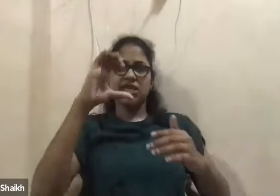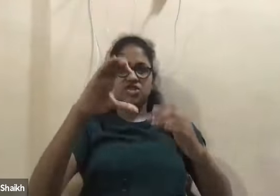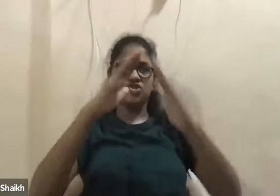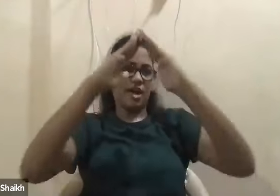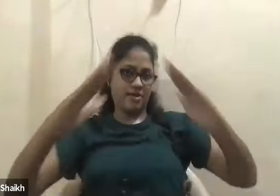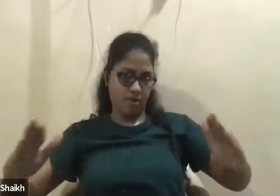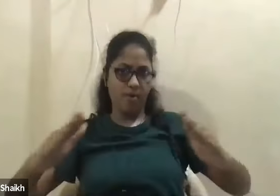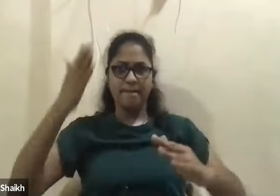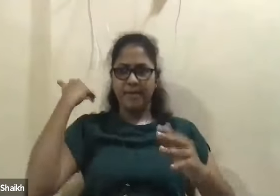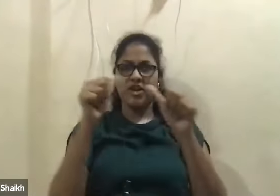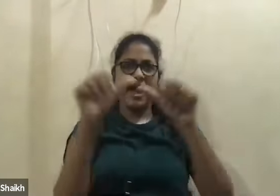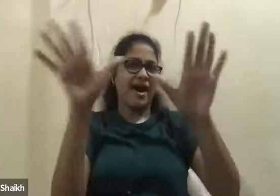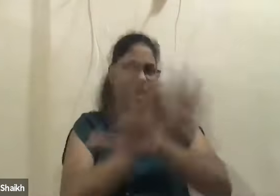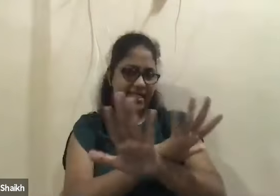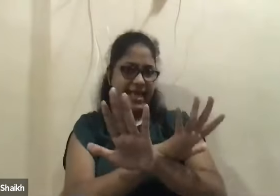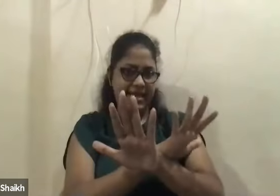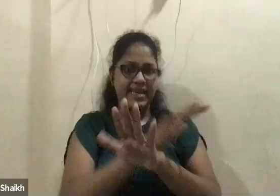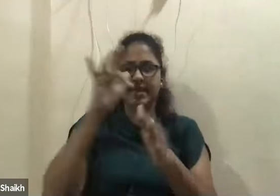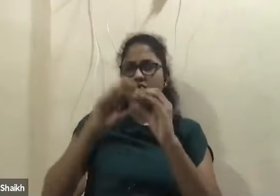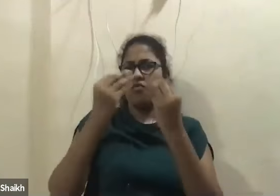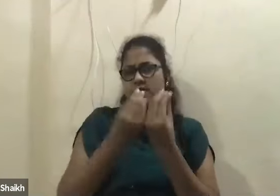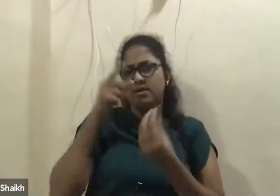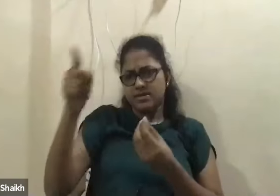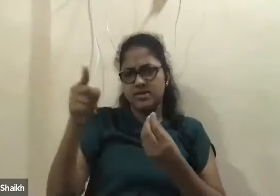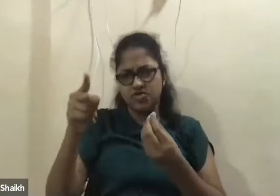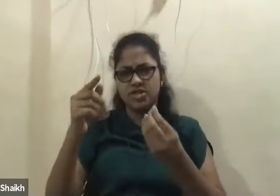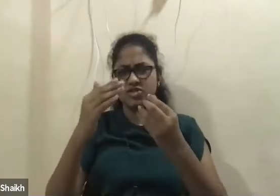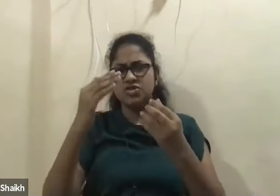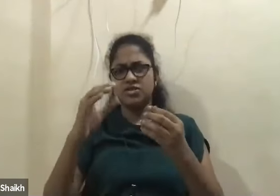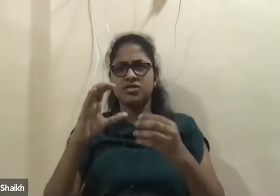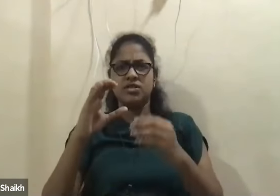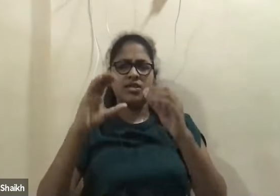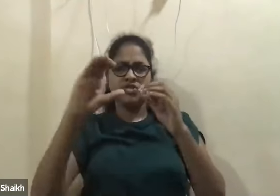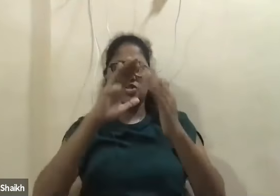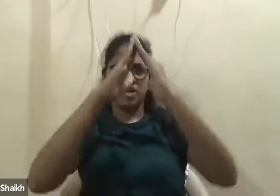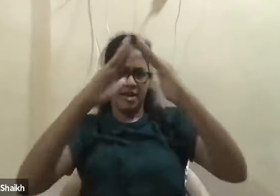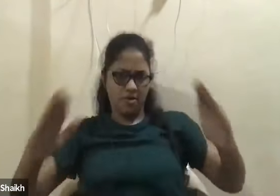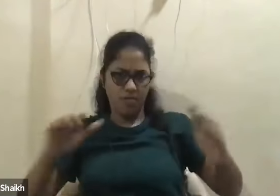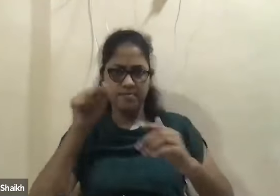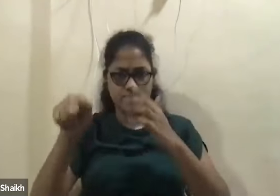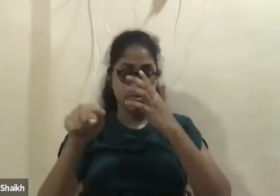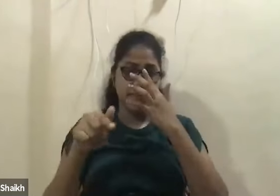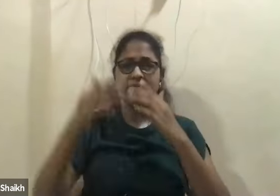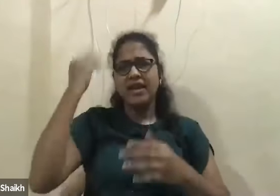अंधेरी में एक ऑर्गेनाइजेशन है चेशायर होम, तो वहाँ पे एक ऑर्फन था और एक लड़का था जिसको सीपी था,